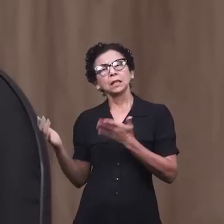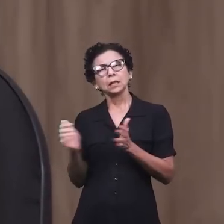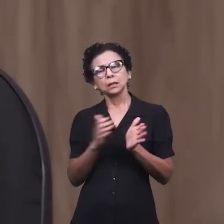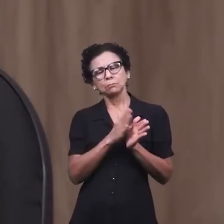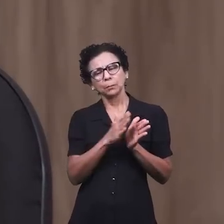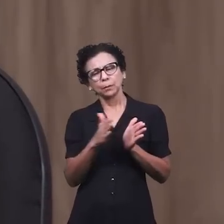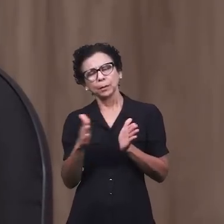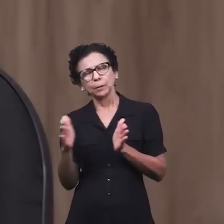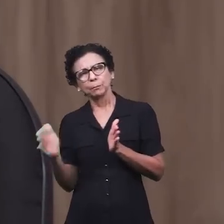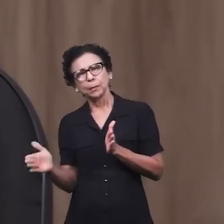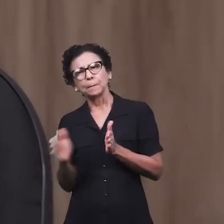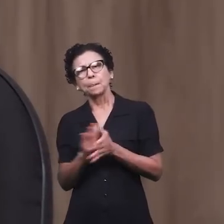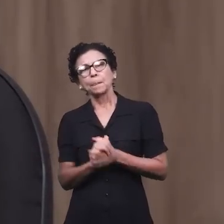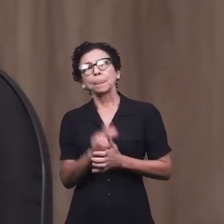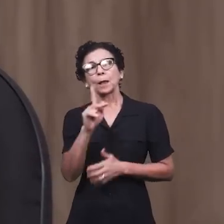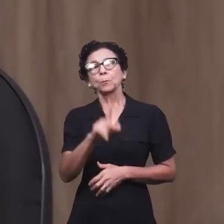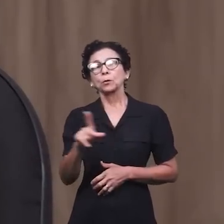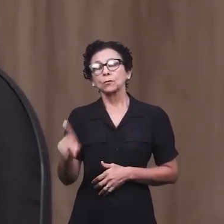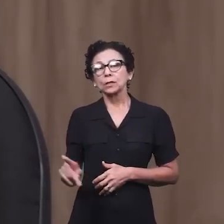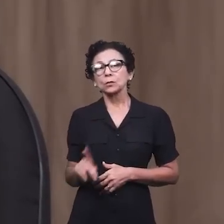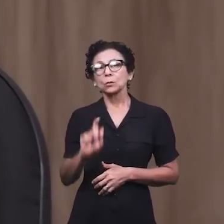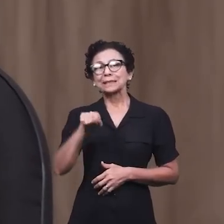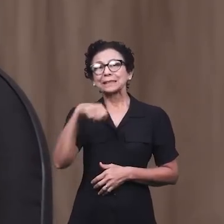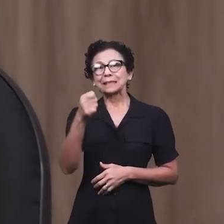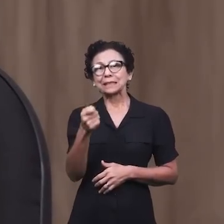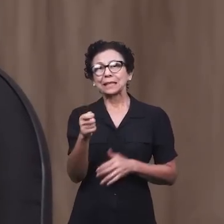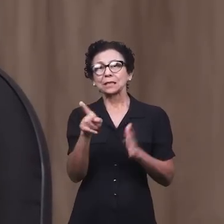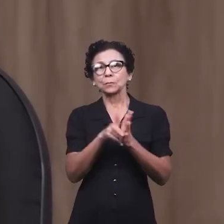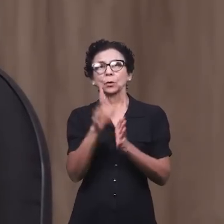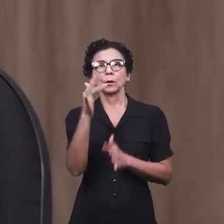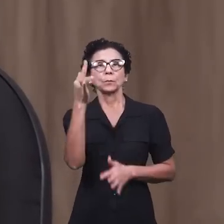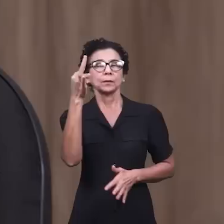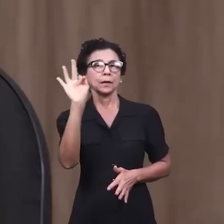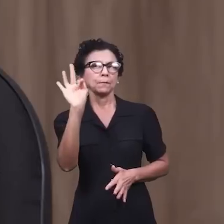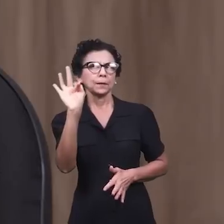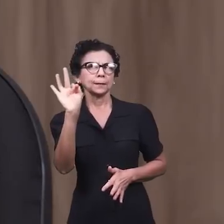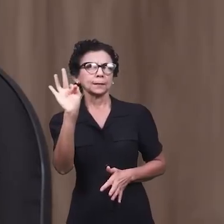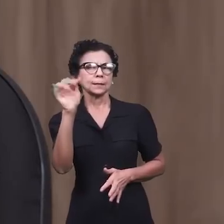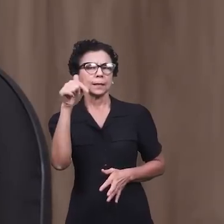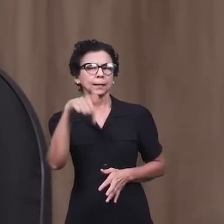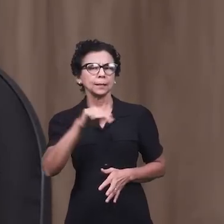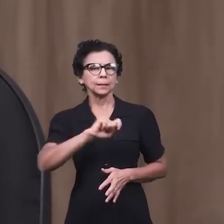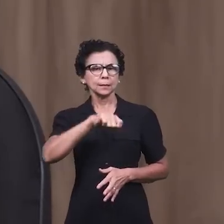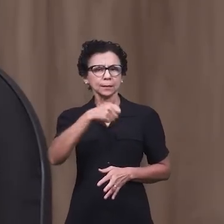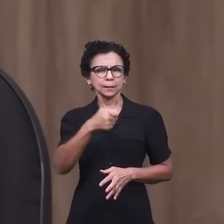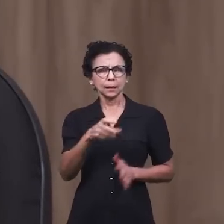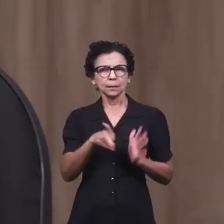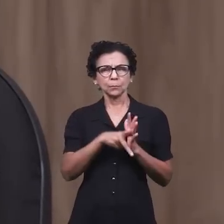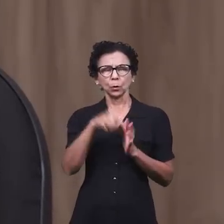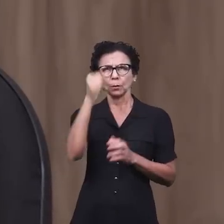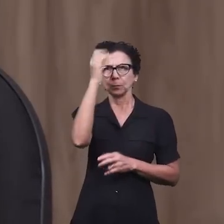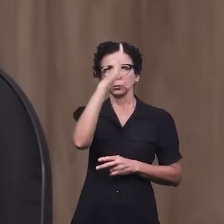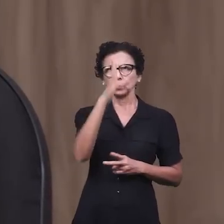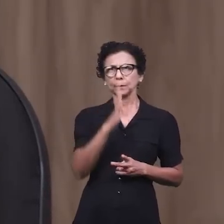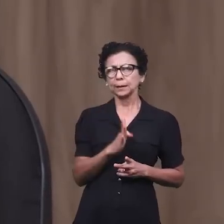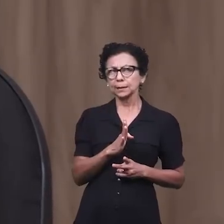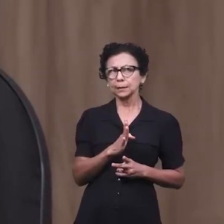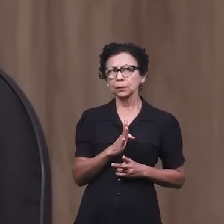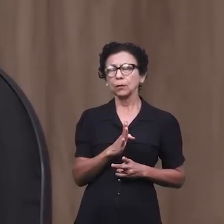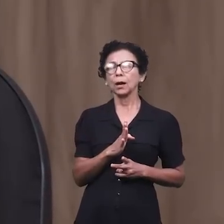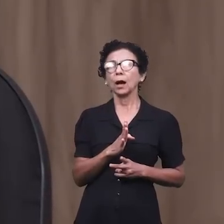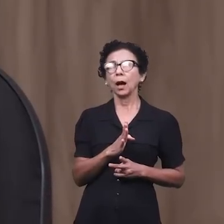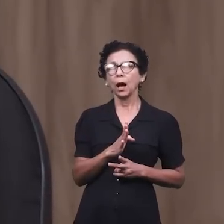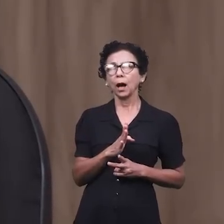língua de sinais francesas, com os sinais que já existiam aqui no Brasil, aí se uniu e fundiu,